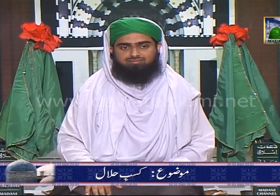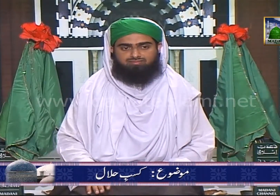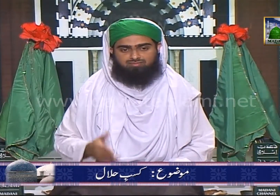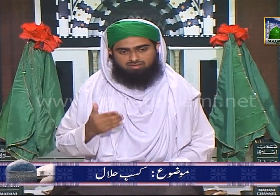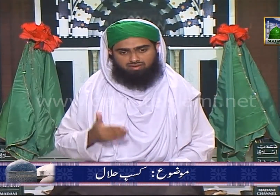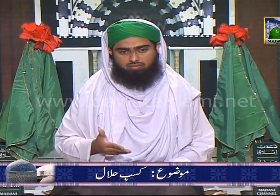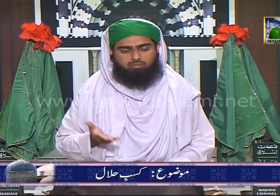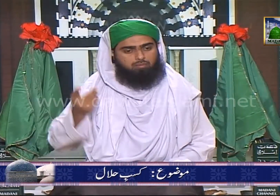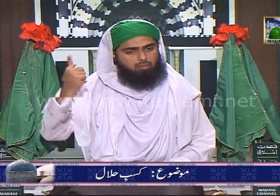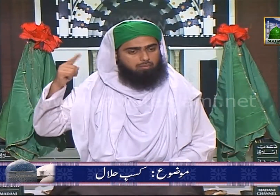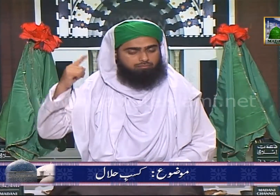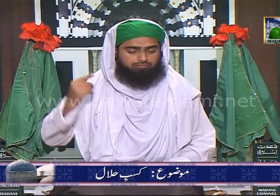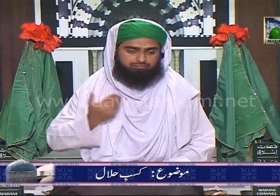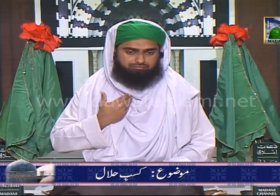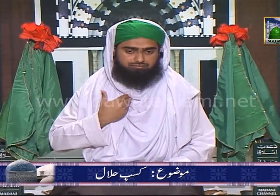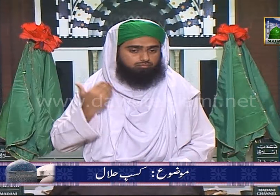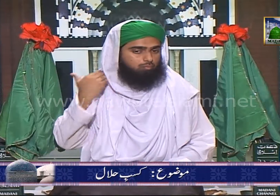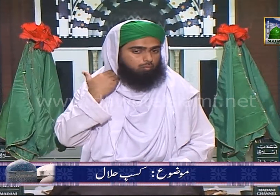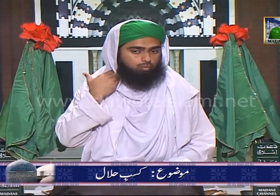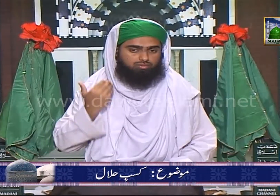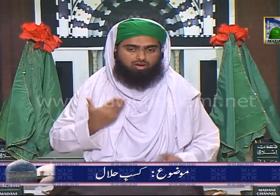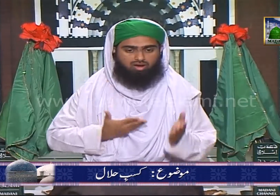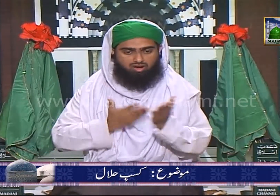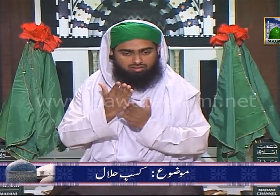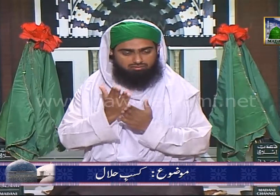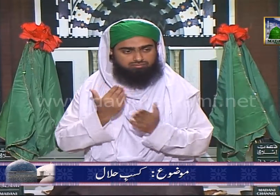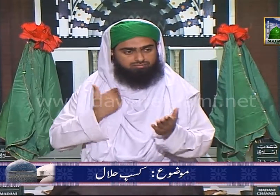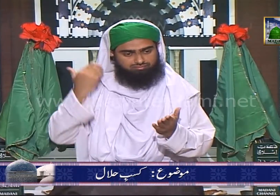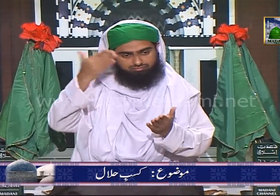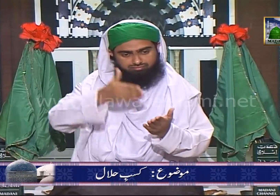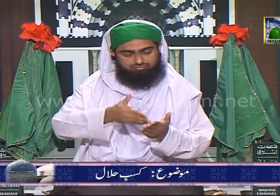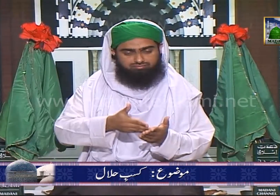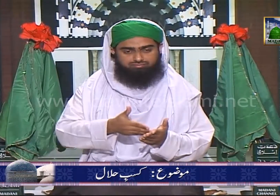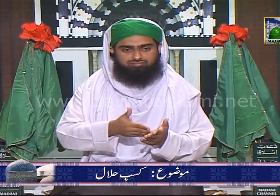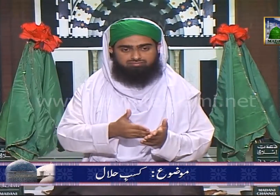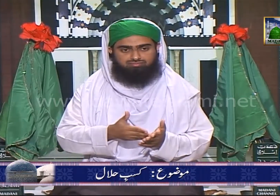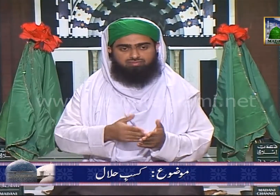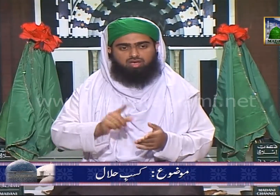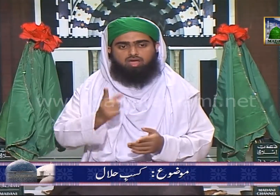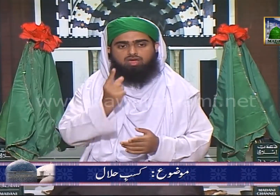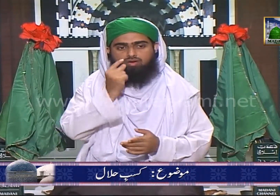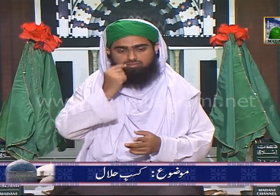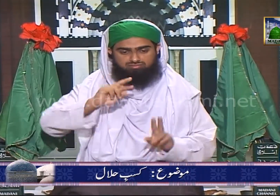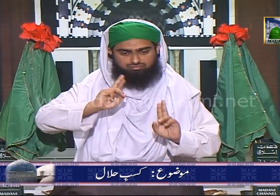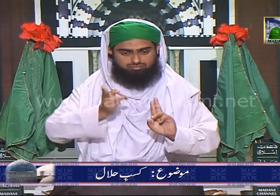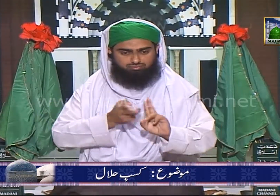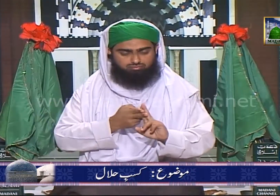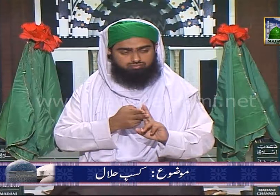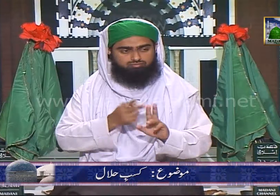پچھلے دنوں ملتان شریف جانے کی سعادت ملی مجھے، ایک صاحب سے ملاقات ہوئی، میں اس نتیجے پر پہنچا کہ وہ کم از کم کروڑ